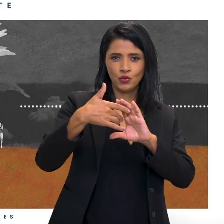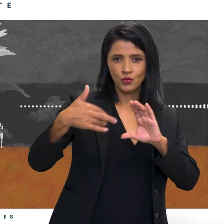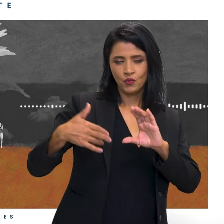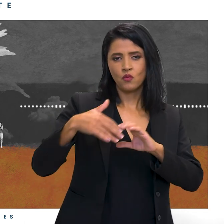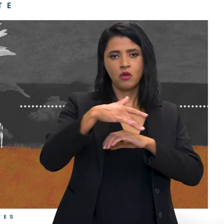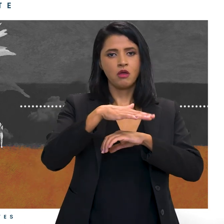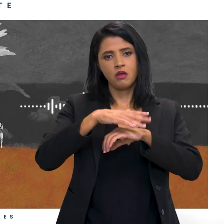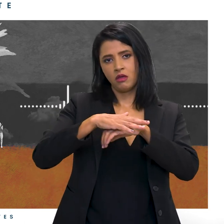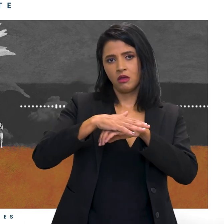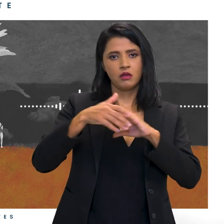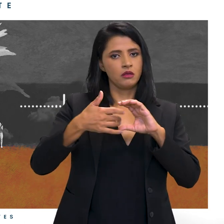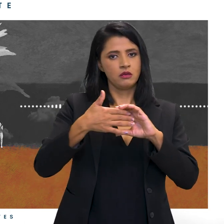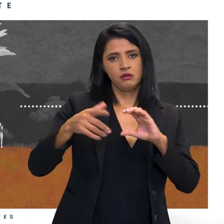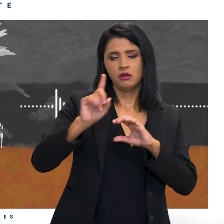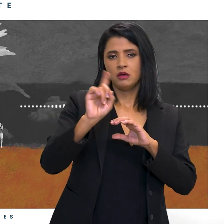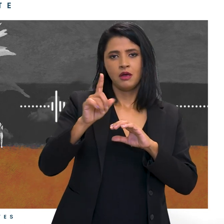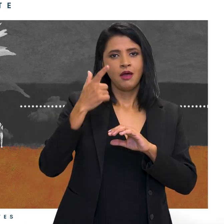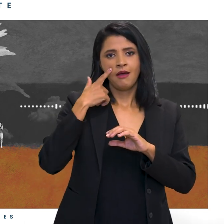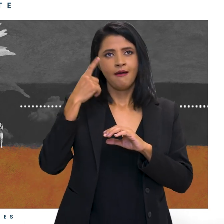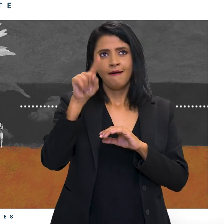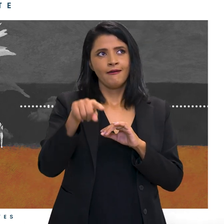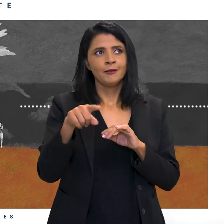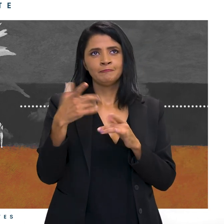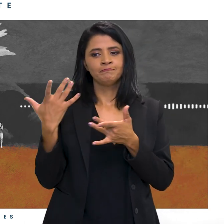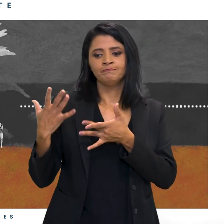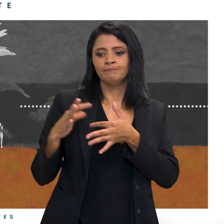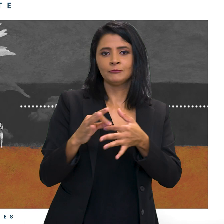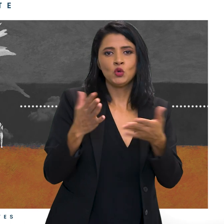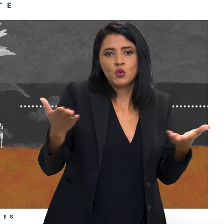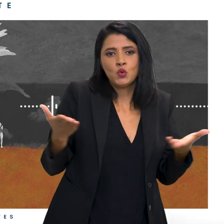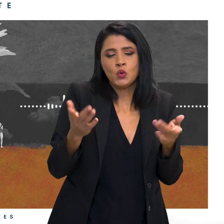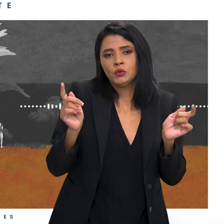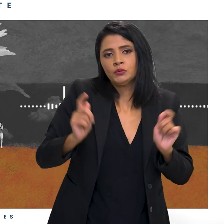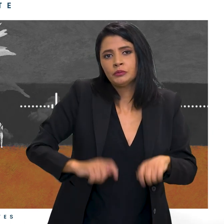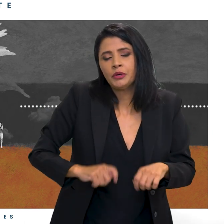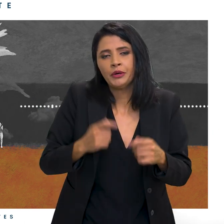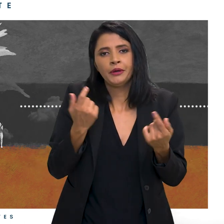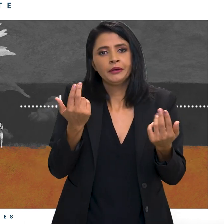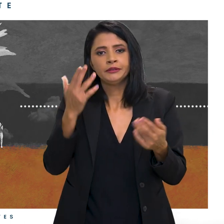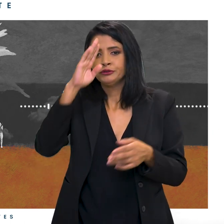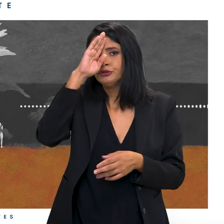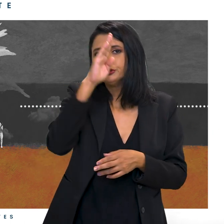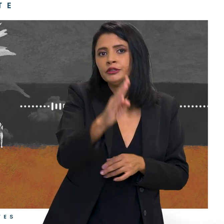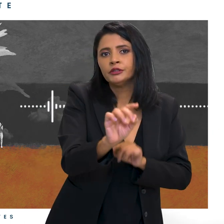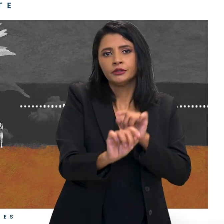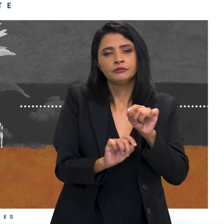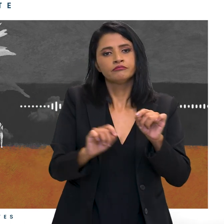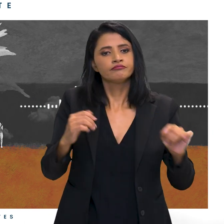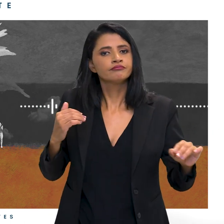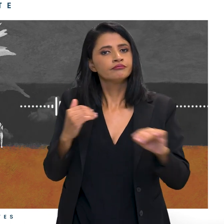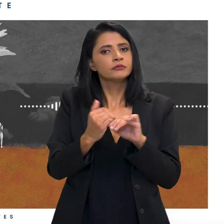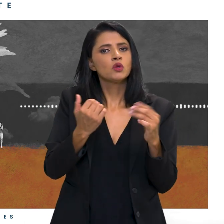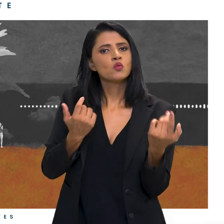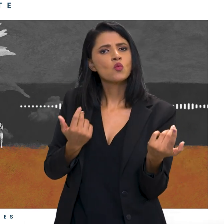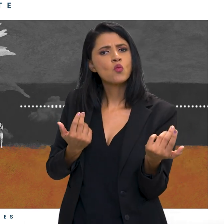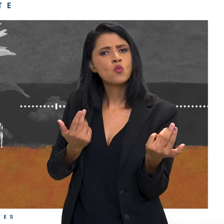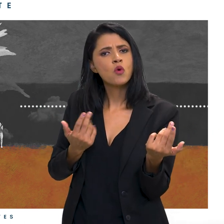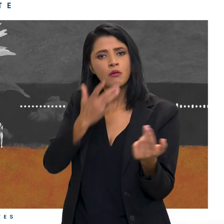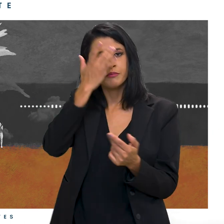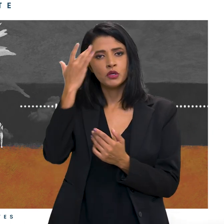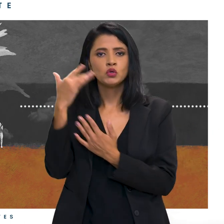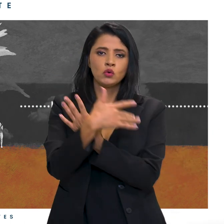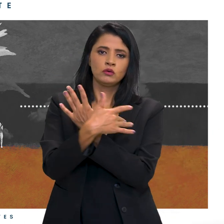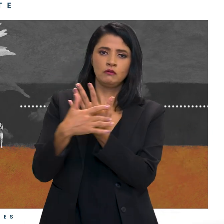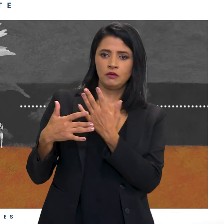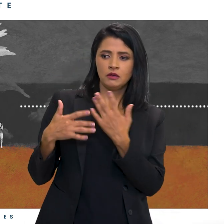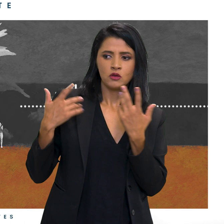das doenças raras não vão implicar em quadros que hoje possam ser diretamente equiparados